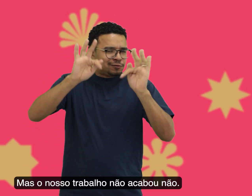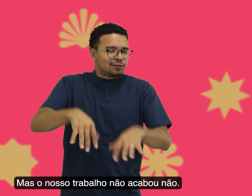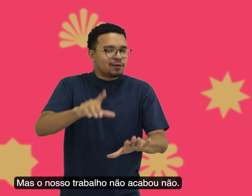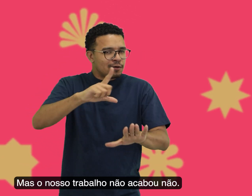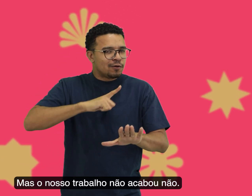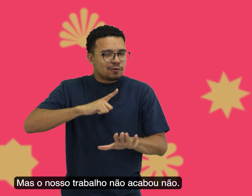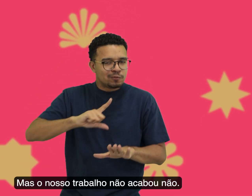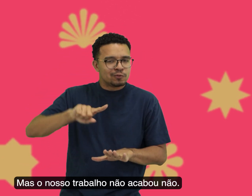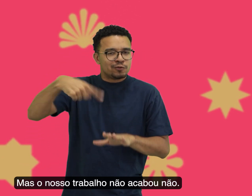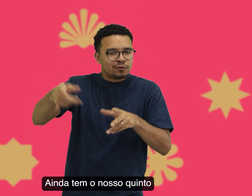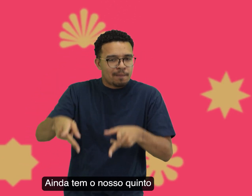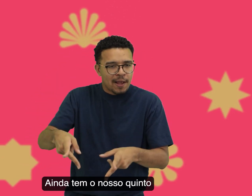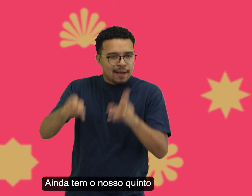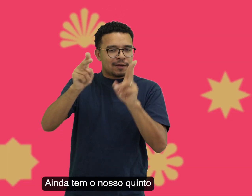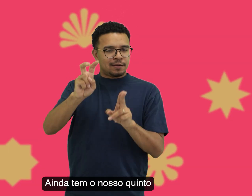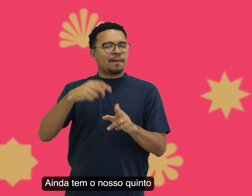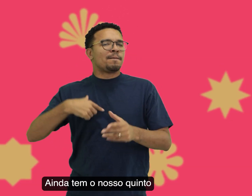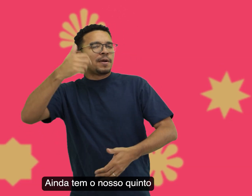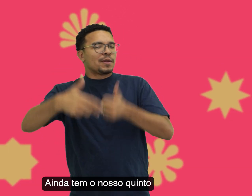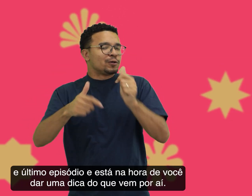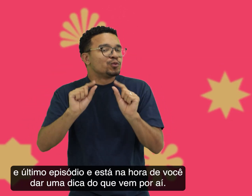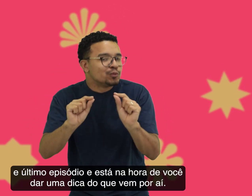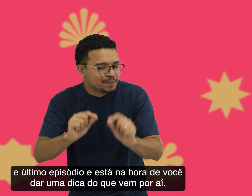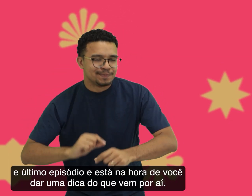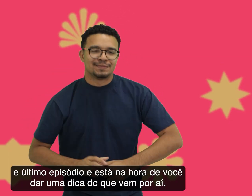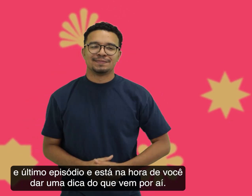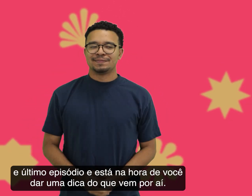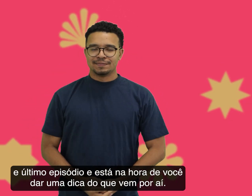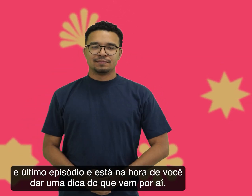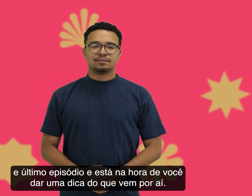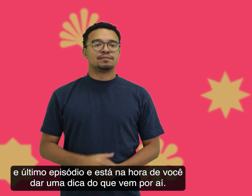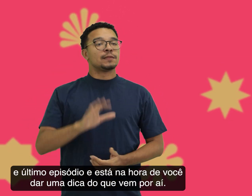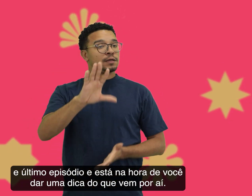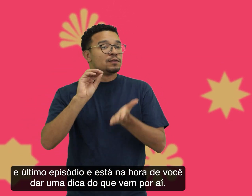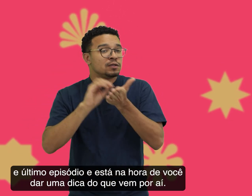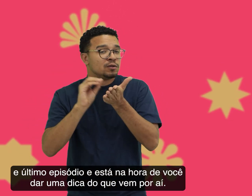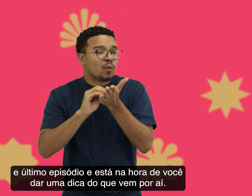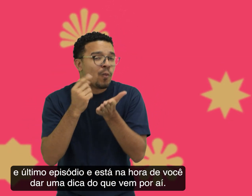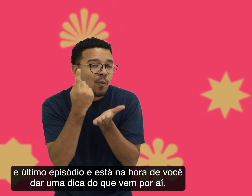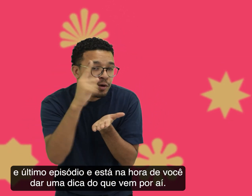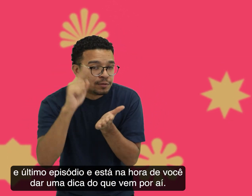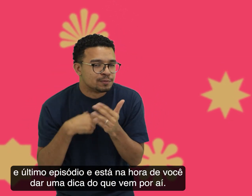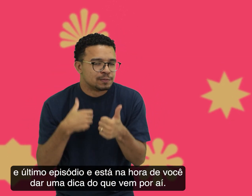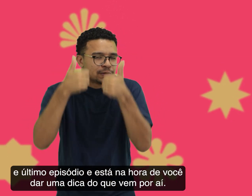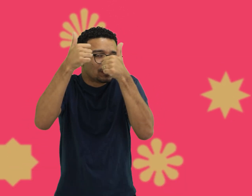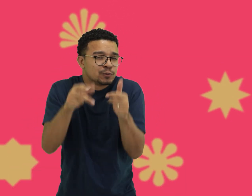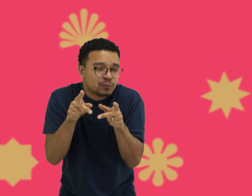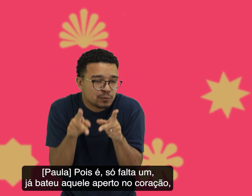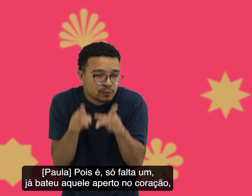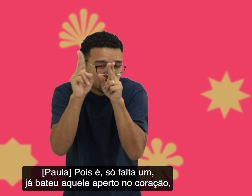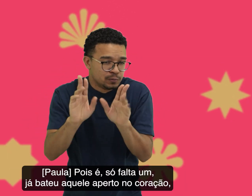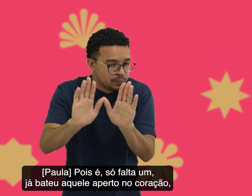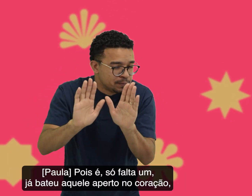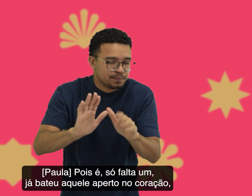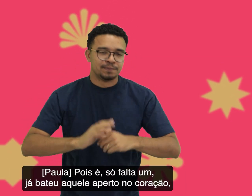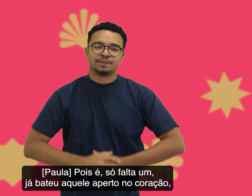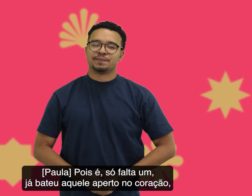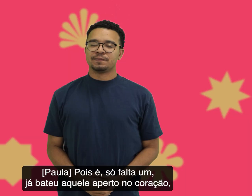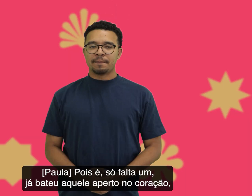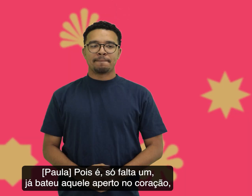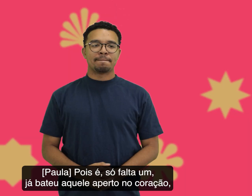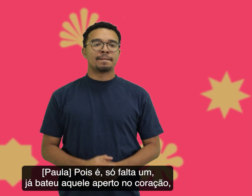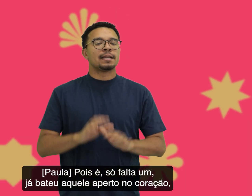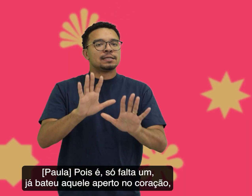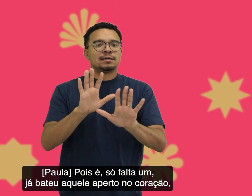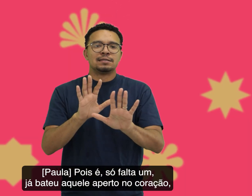né? Mas o nosso trabalho ainda não acabou, não. Ainda tem o nosso 5º e último episódio e tá na hora de você dar uma dica do que vem por aí. Pois é,